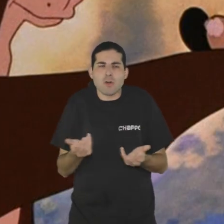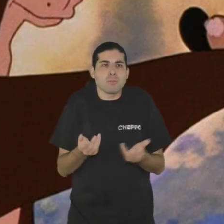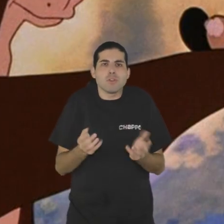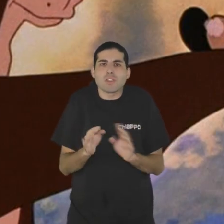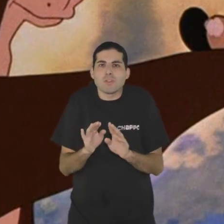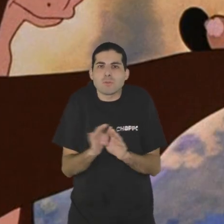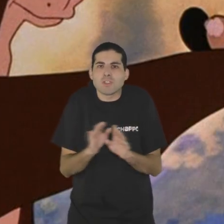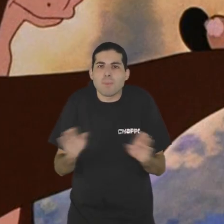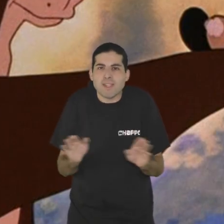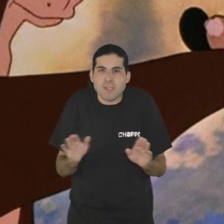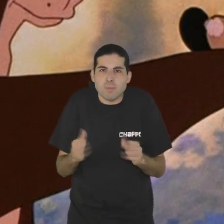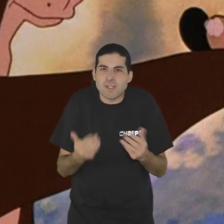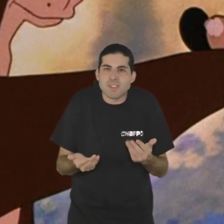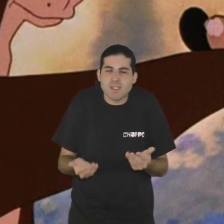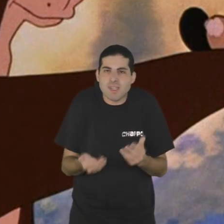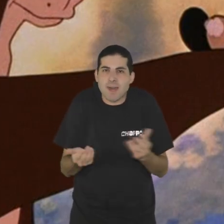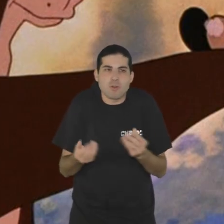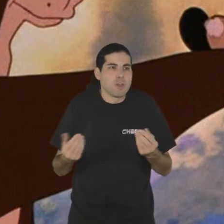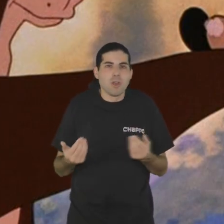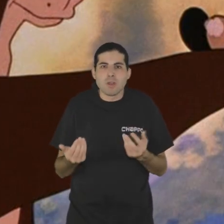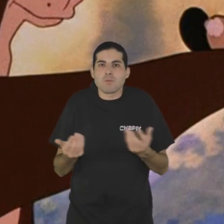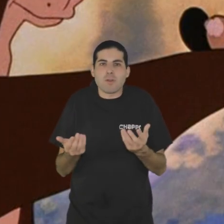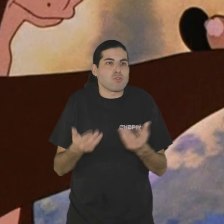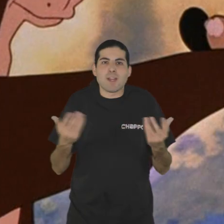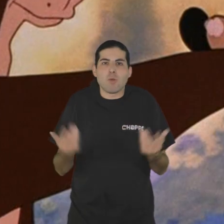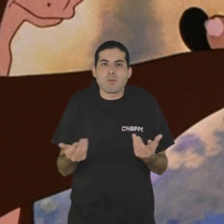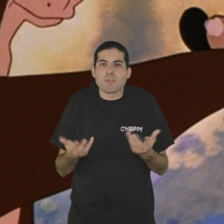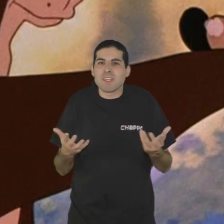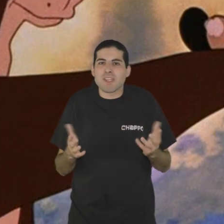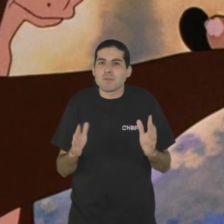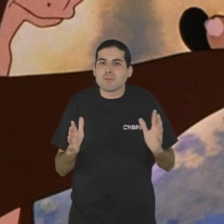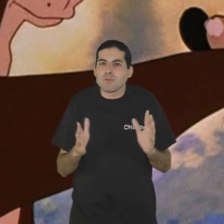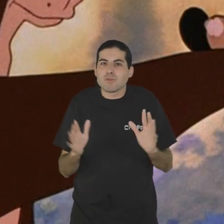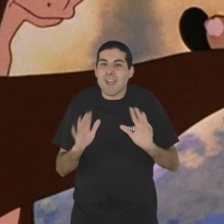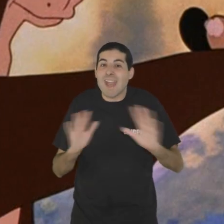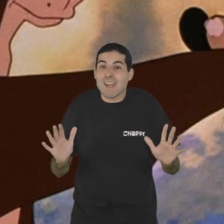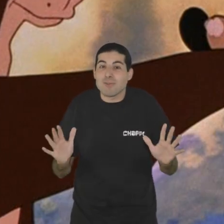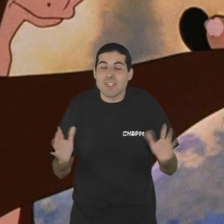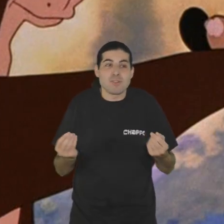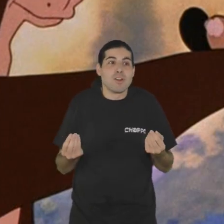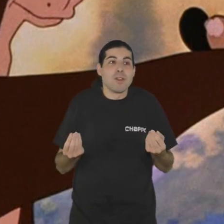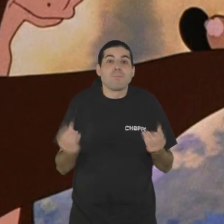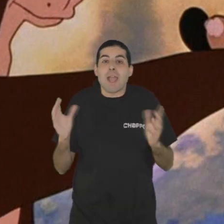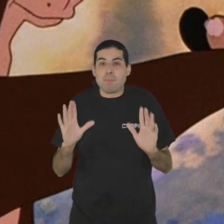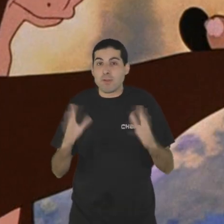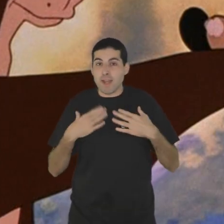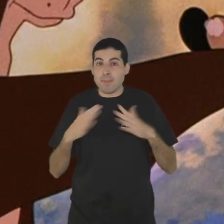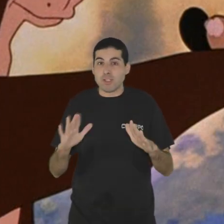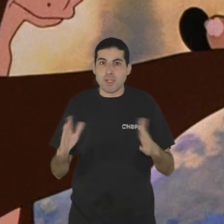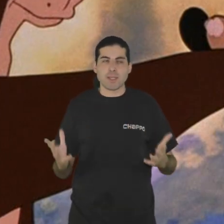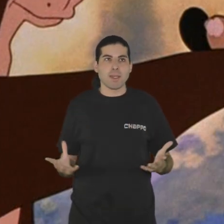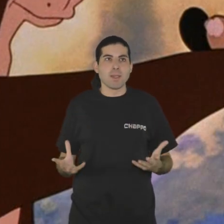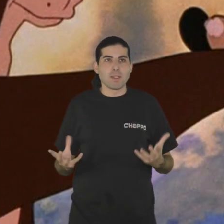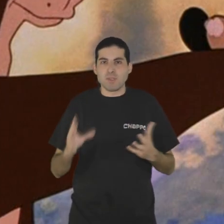un'allegoria, no, gli orsi non si prestano per gli stessi amo, quando sono in amore non si picchiano, non accade questo, almeno